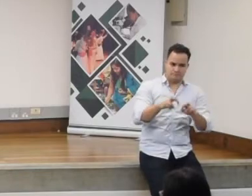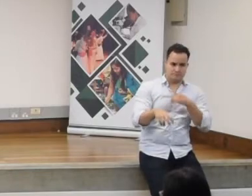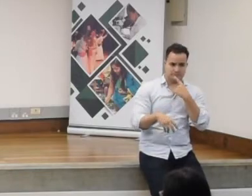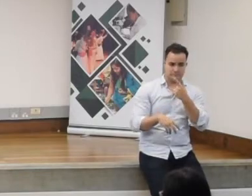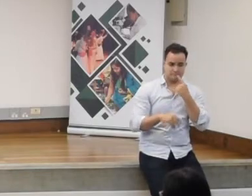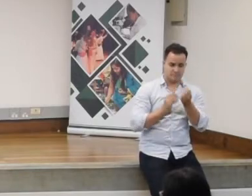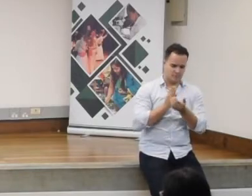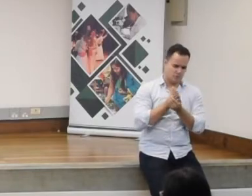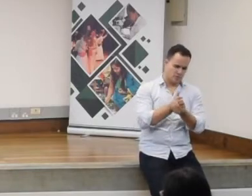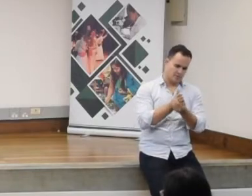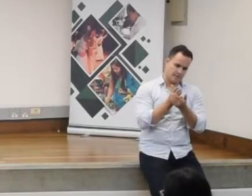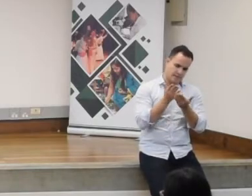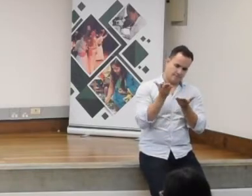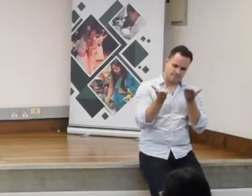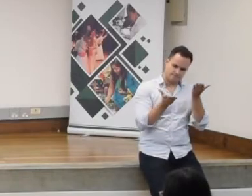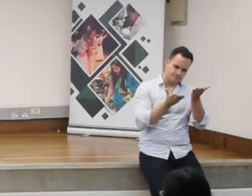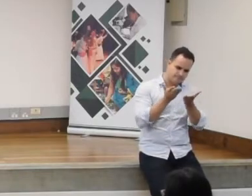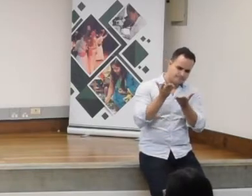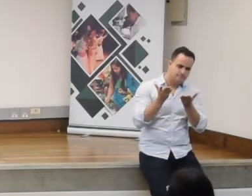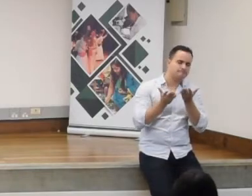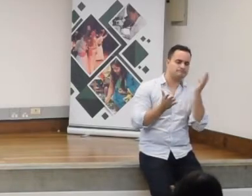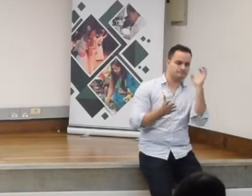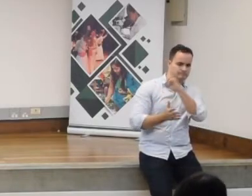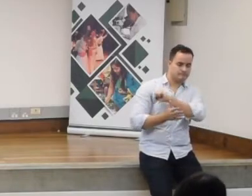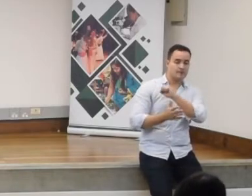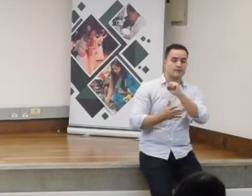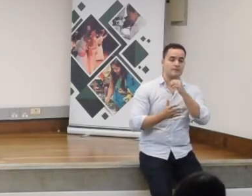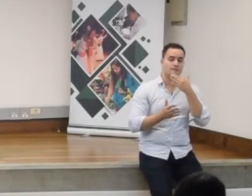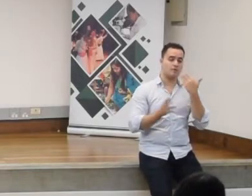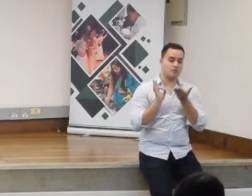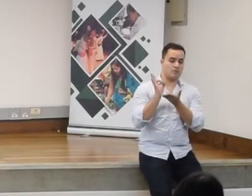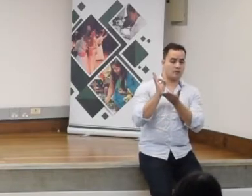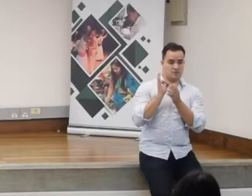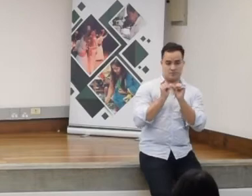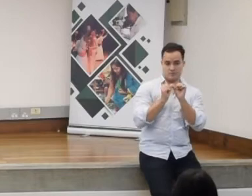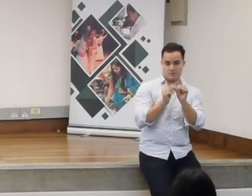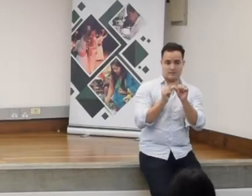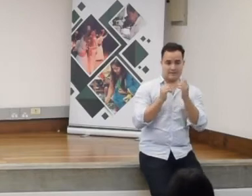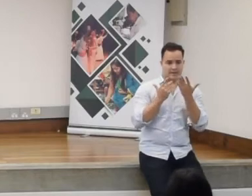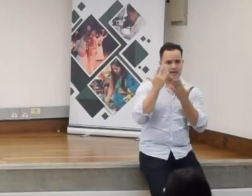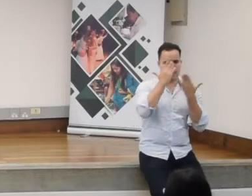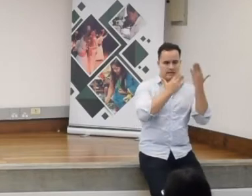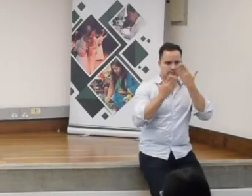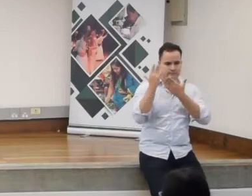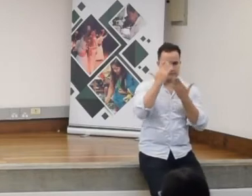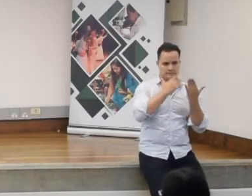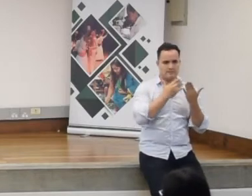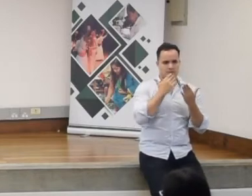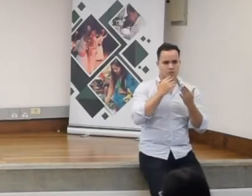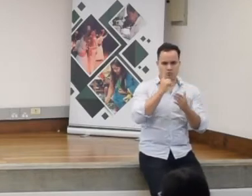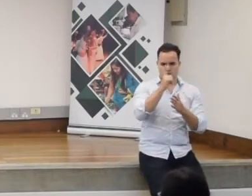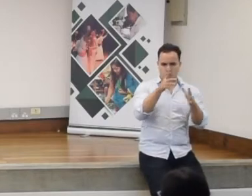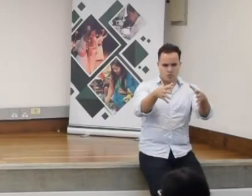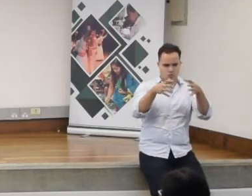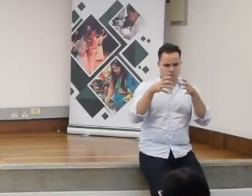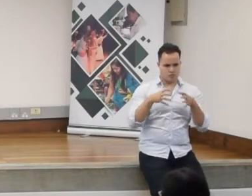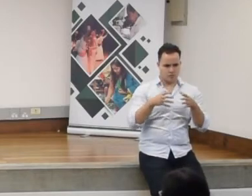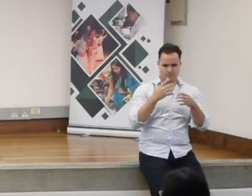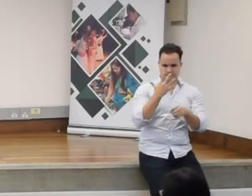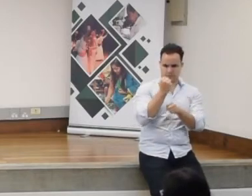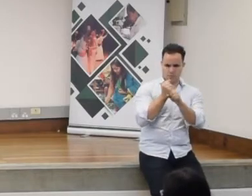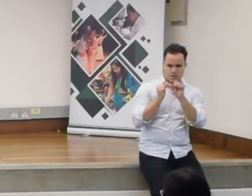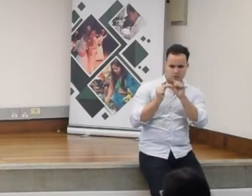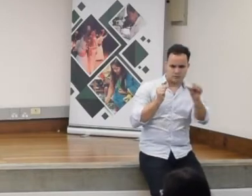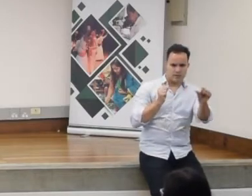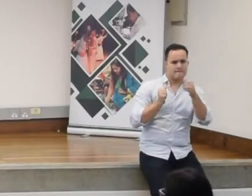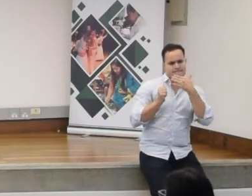términos metodológicos funcionan mejor los modelos de duración con análisis de una corte, o sea, 5 años. Entonces este